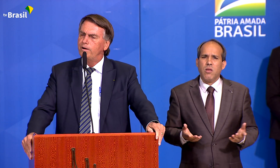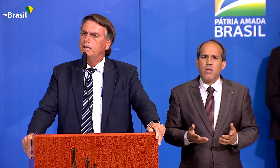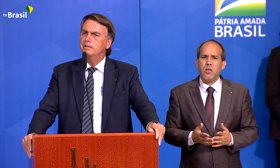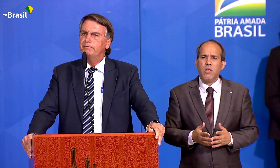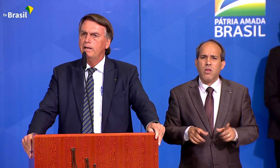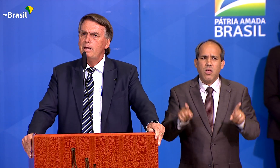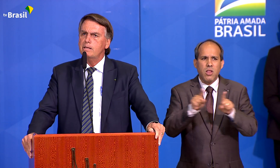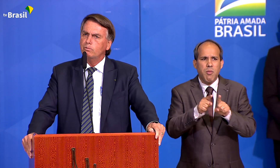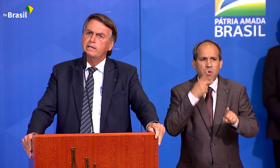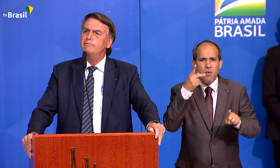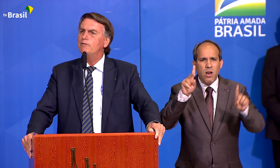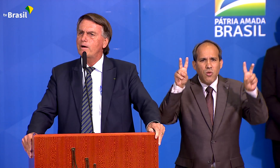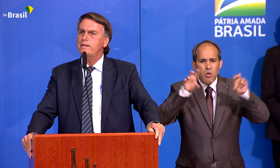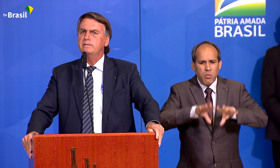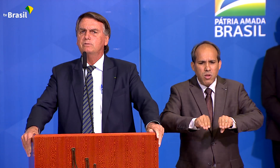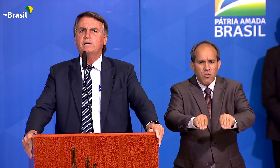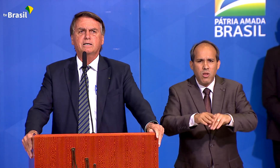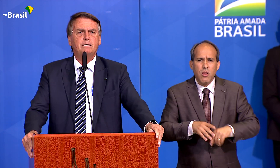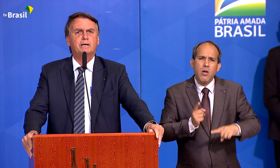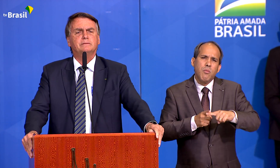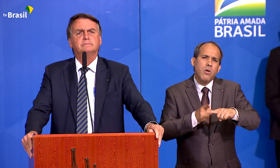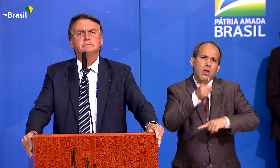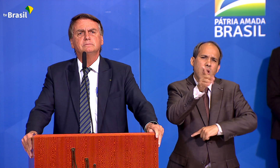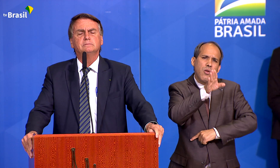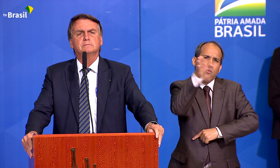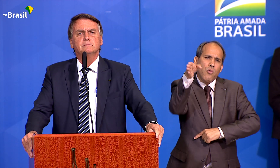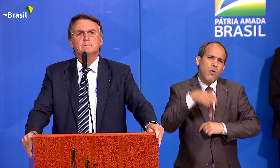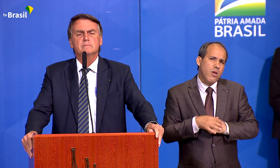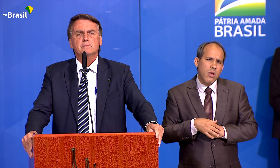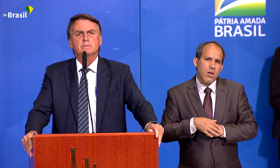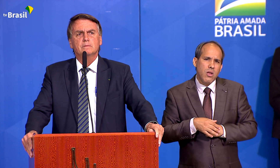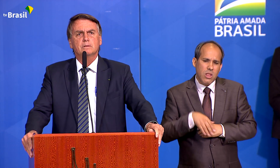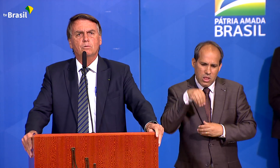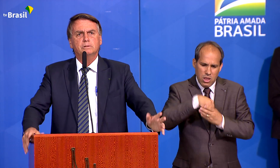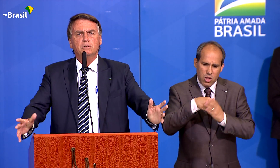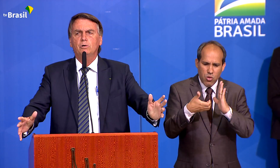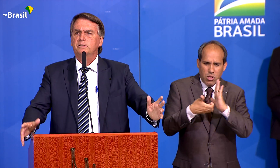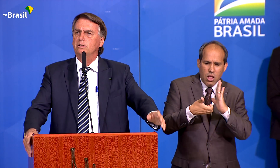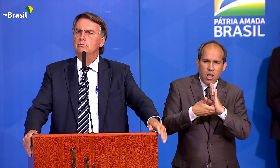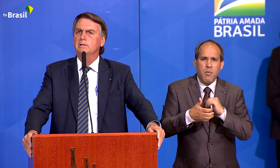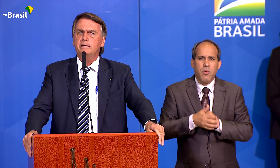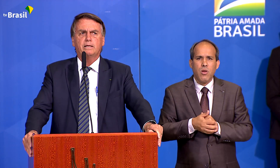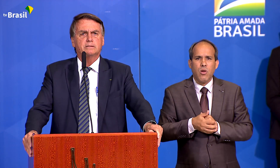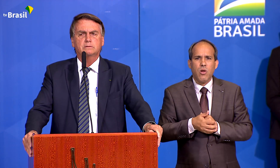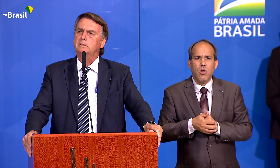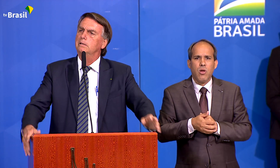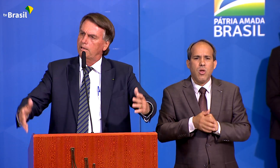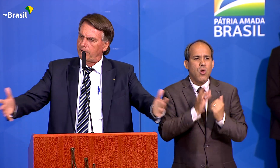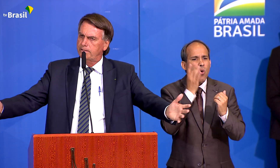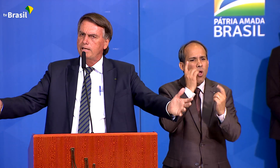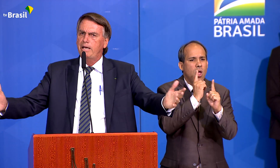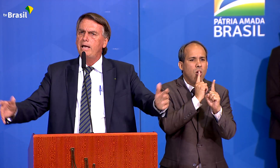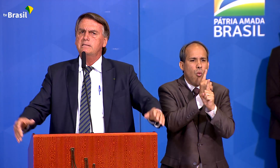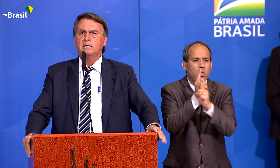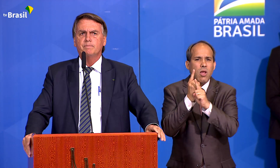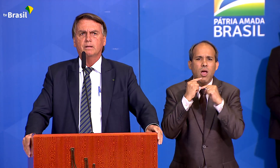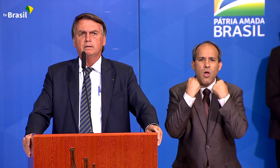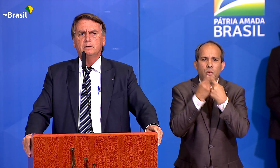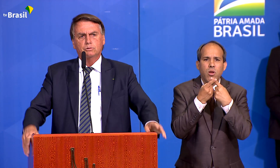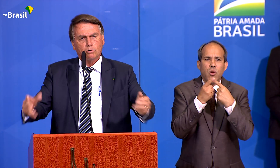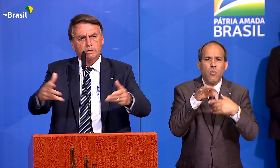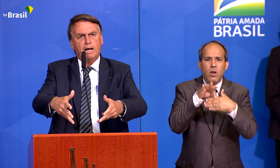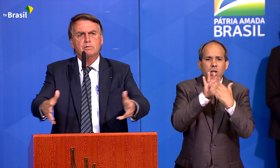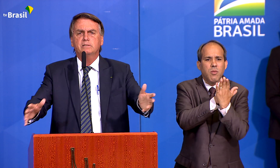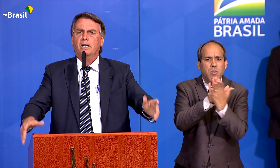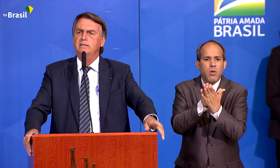é e como se fala interferência o que que ele foi fazer dentro da câmara eu conto encontrando com líderes que a verdade é